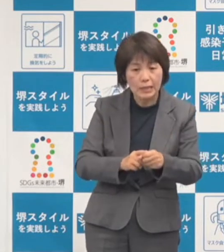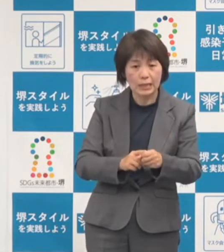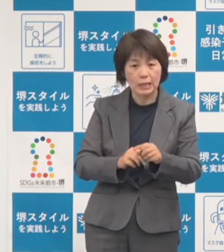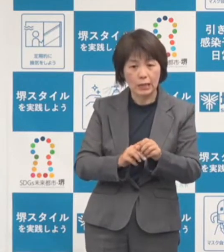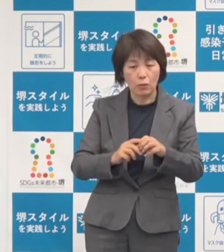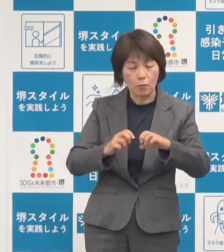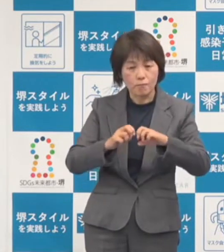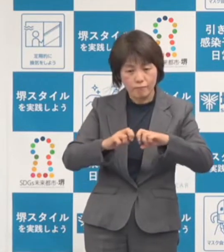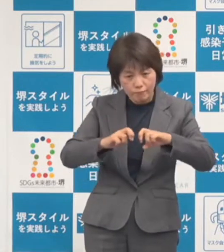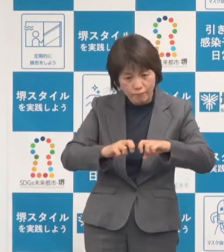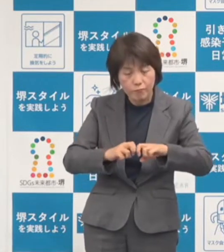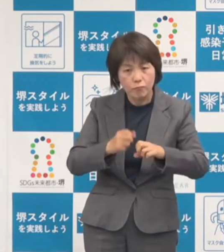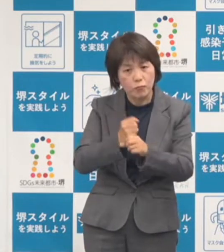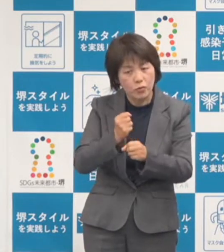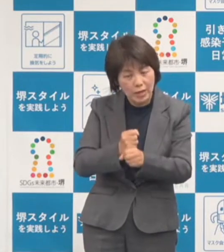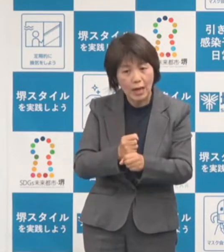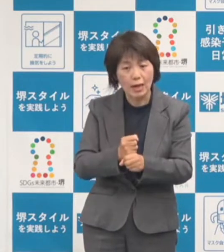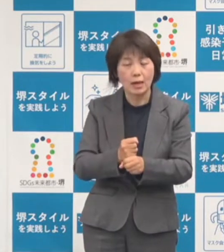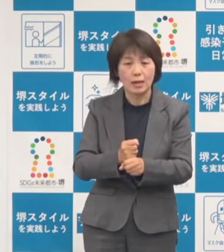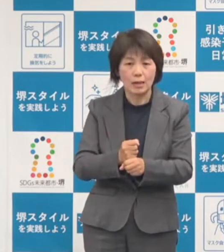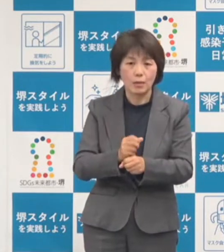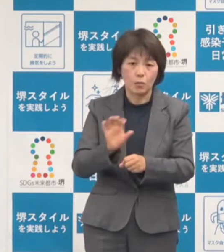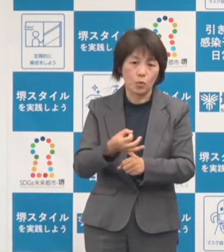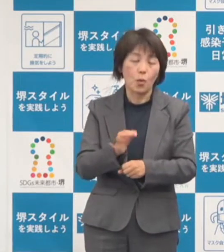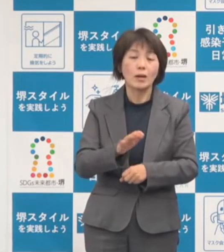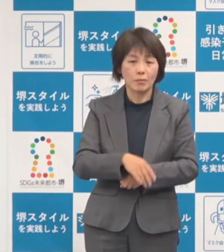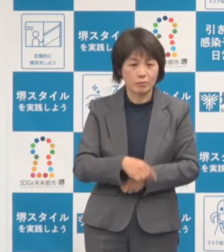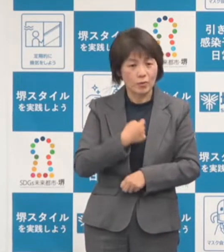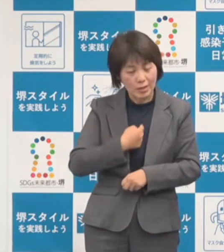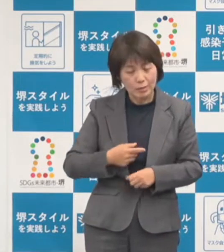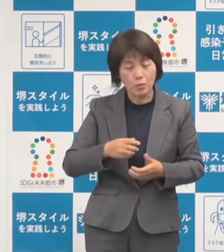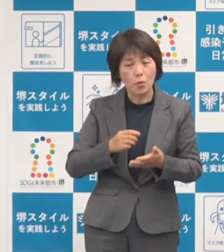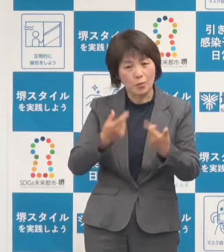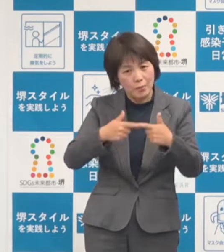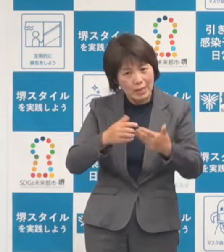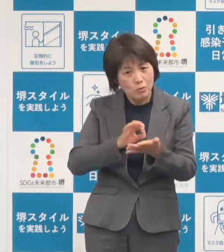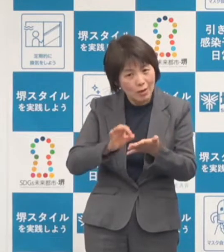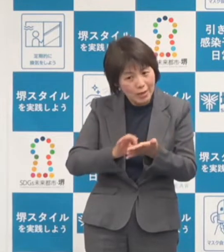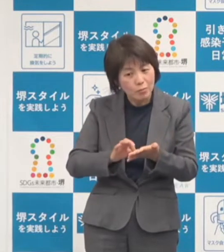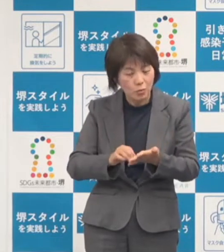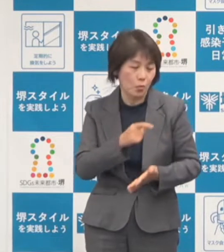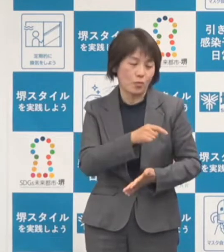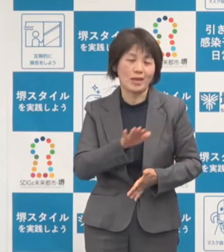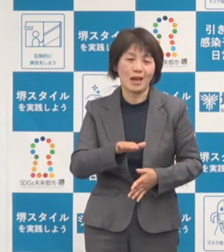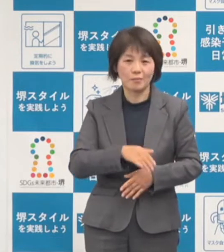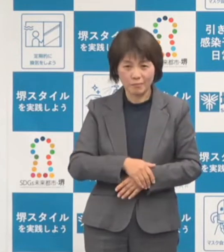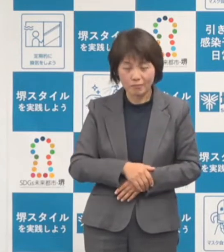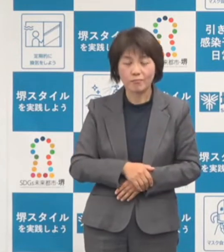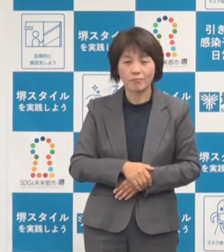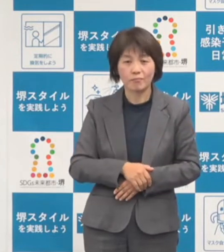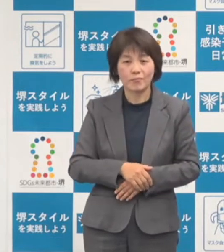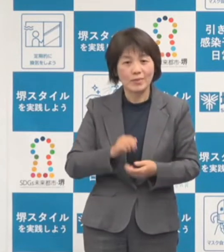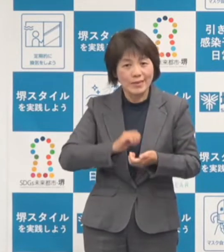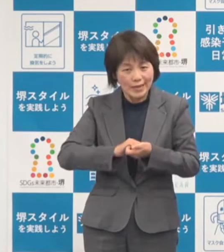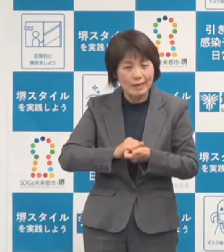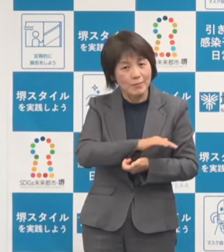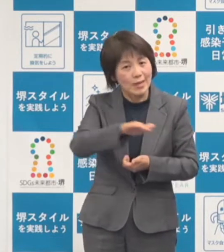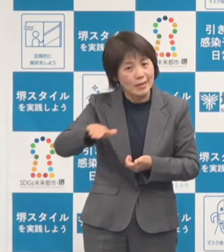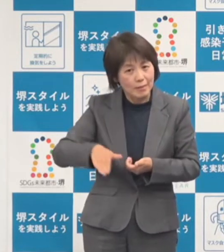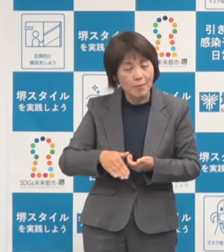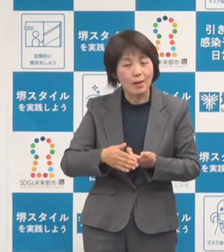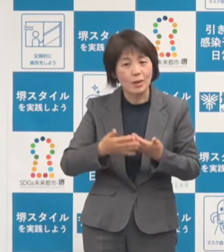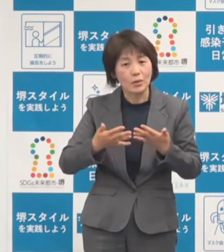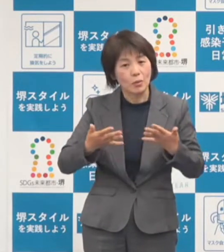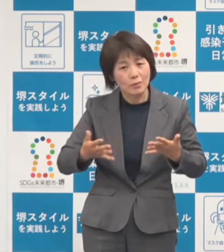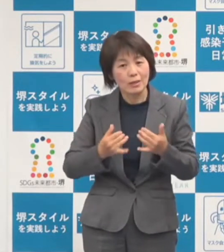し、私も日々愛用している商品もこの中にございます。ぜひ皆様多く使っ